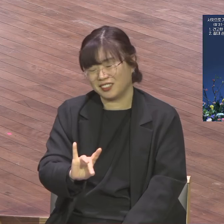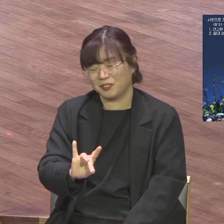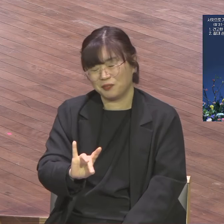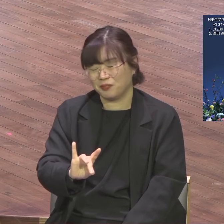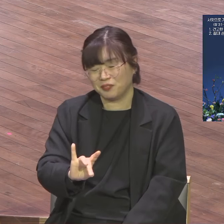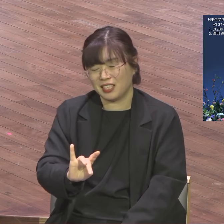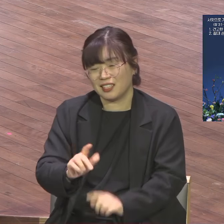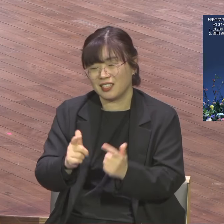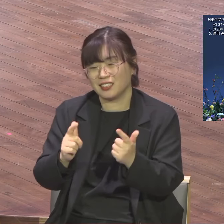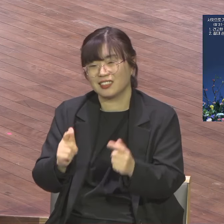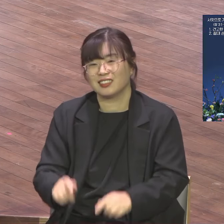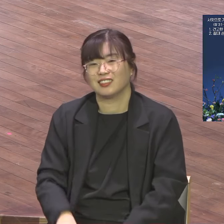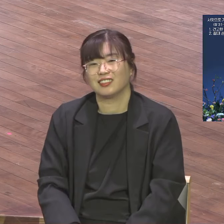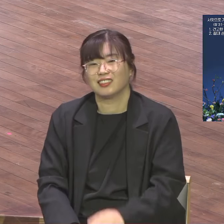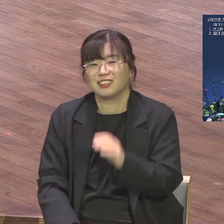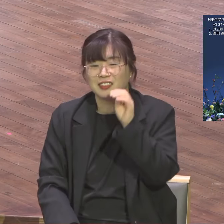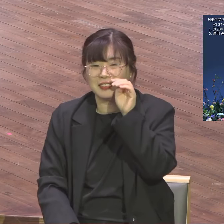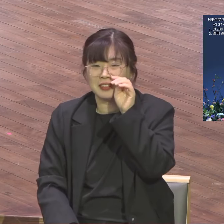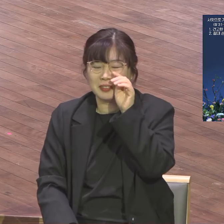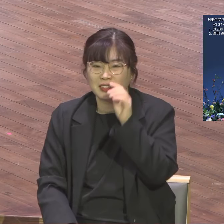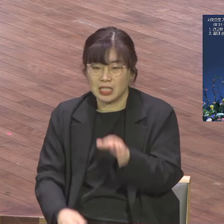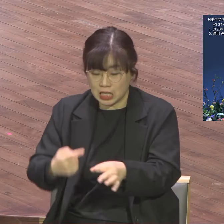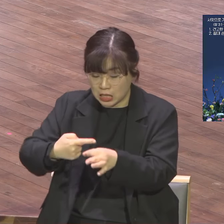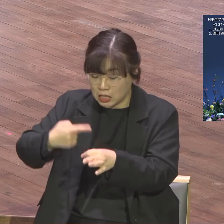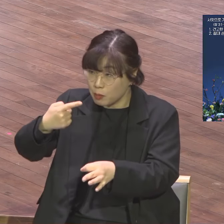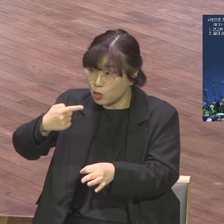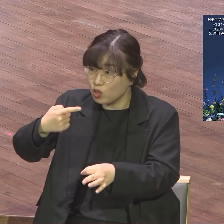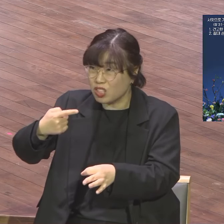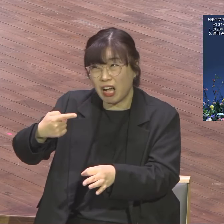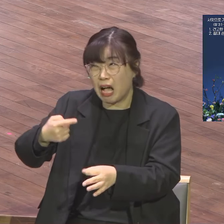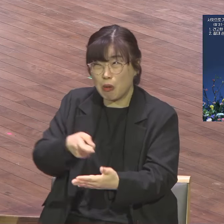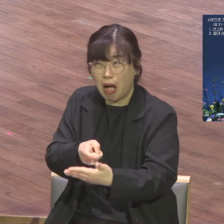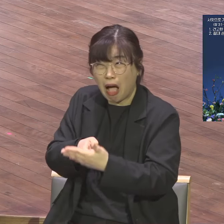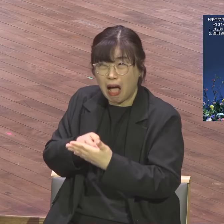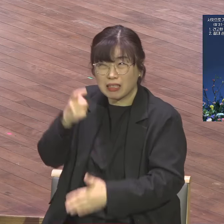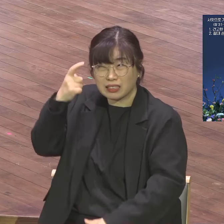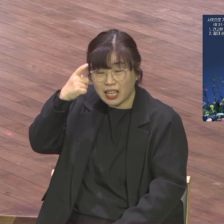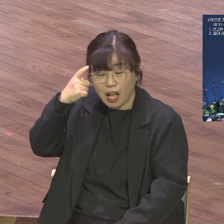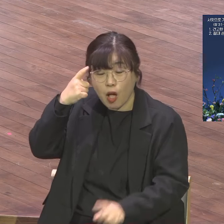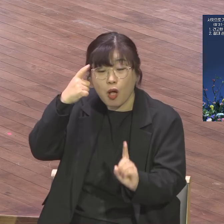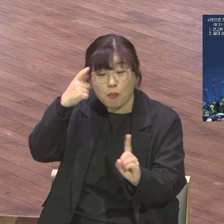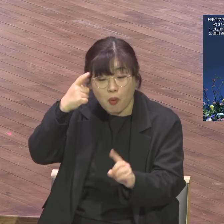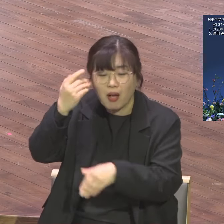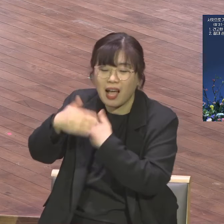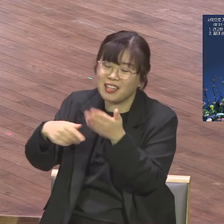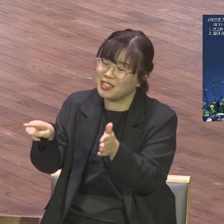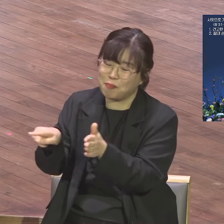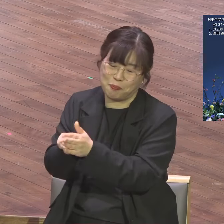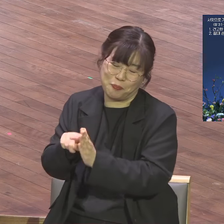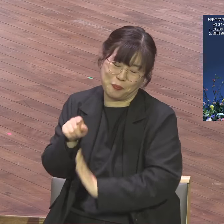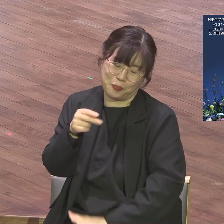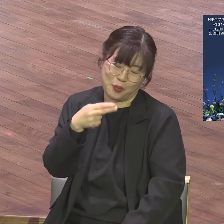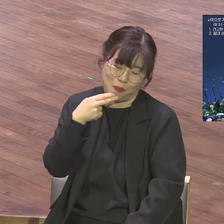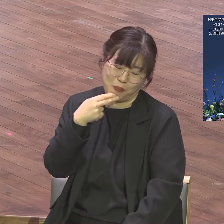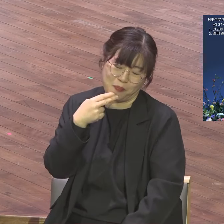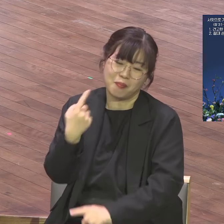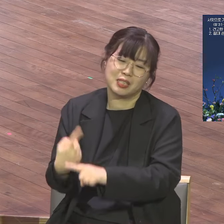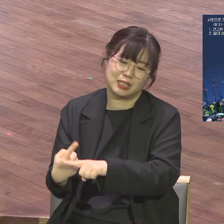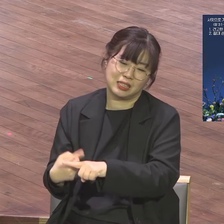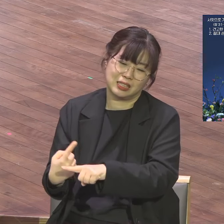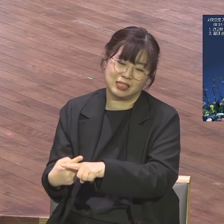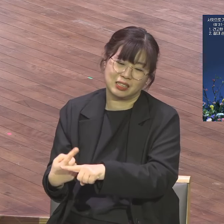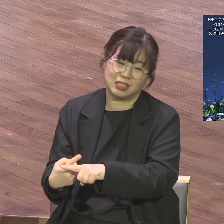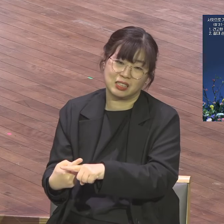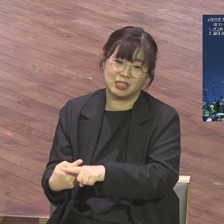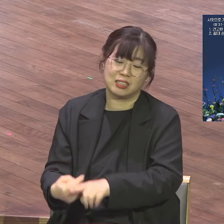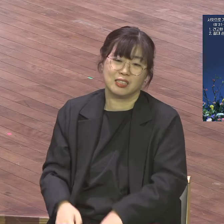없지요. 하나님 안 믿는데 뭐 11조 안 하는 사람은 무슨 말인가 하면 하나님을 못 믿는 거예요.